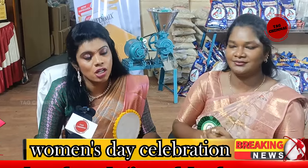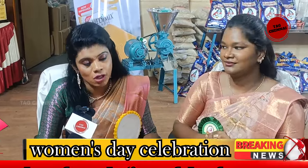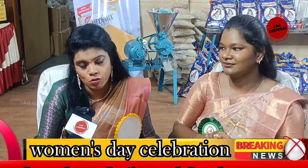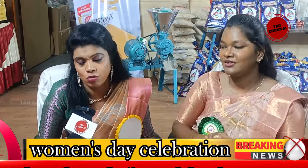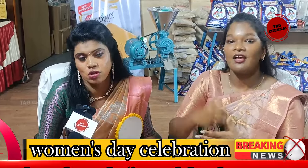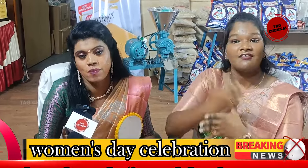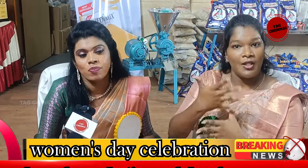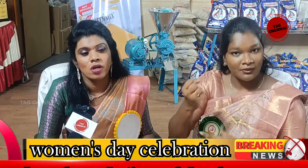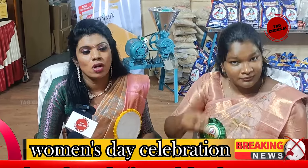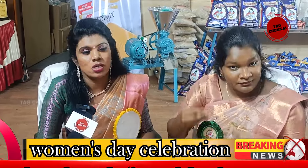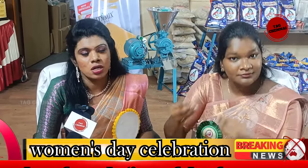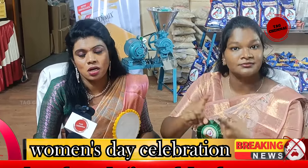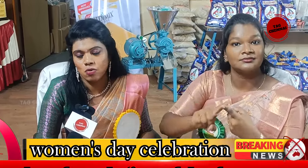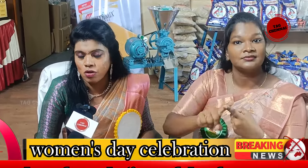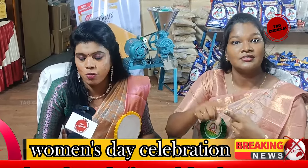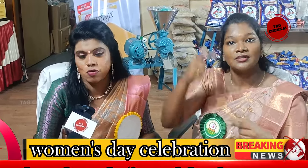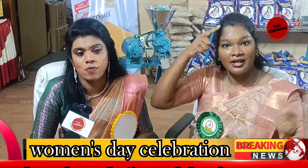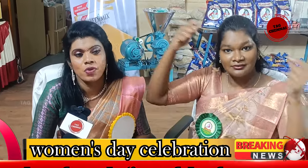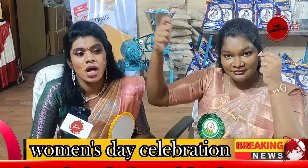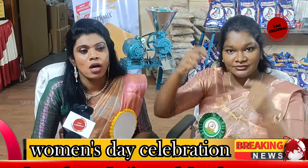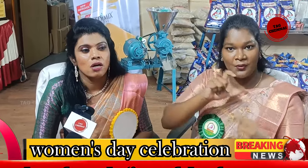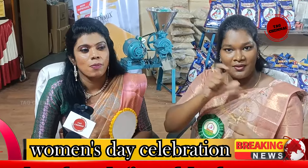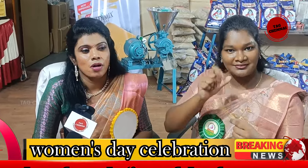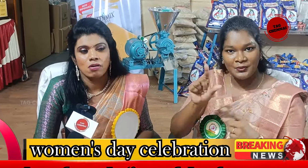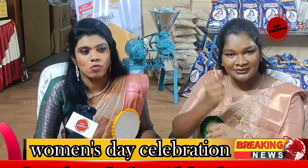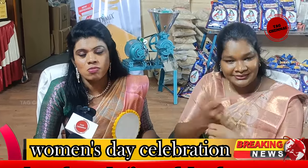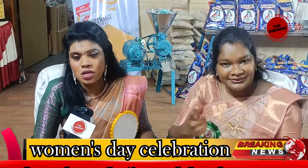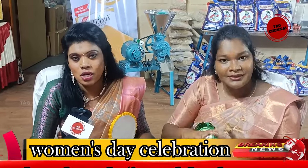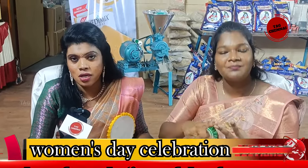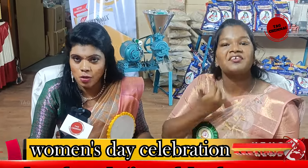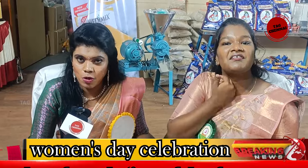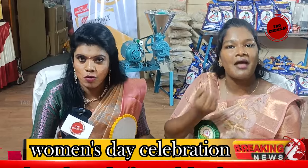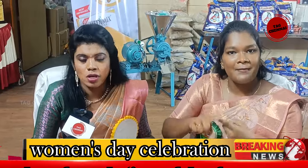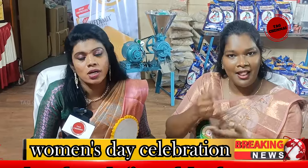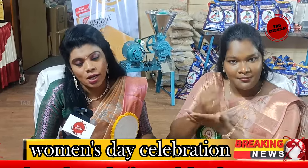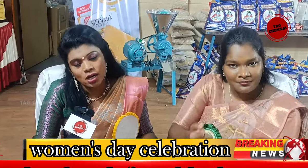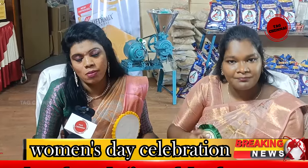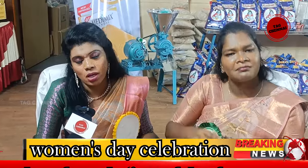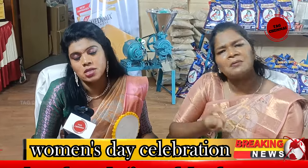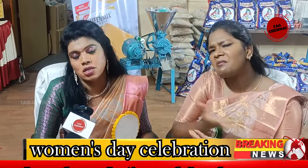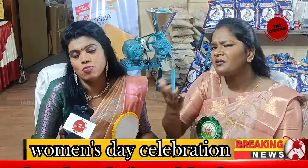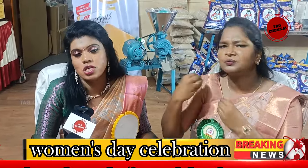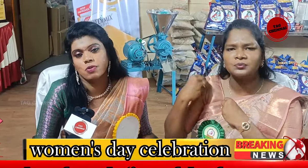வேலை வாங்கி கொடுக்குறோம். பட்டங்கள்லாம் உதவி பண்ணுவோம். அப்புறம் உடம்பு சரியில்லைன்னா ஹெல்ப் பண்ணுவோம். நிறைய கடமைகளை செய்ய முயற்சி